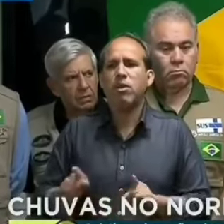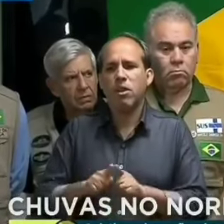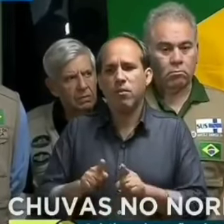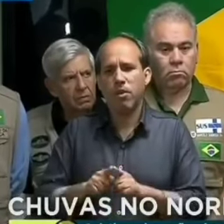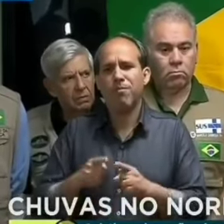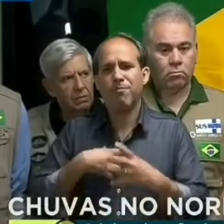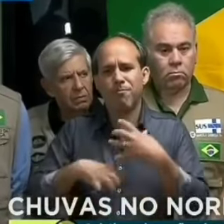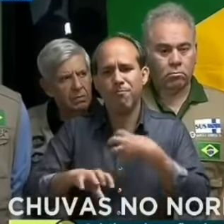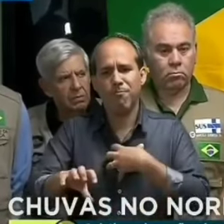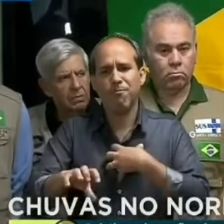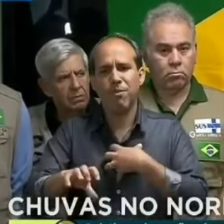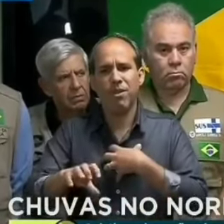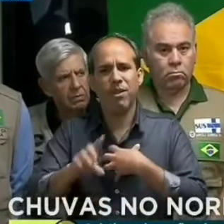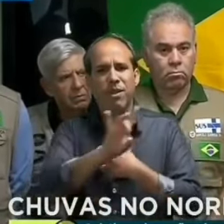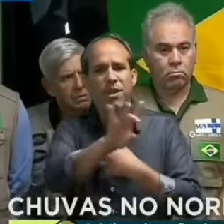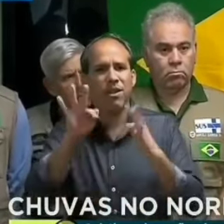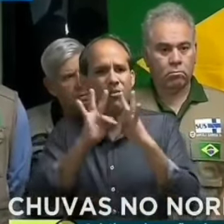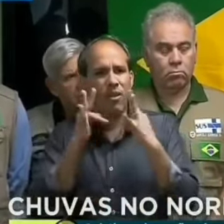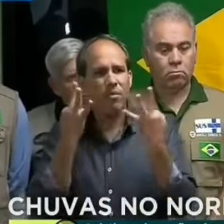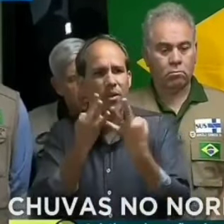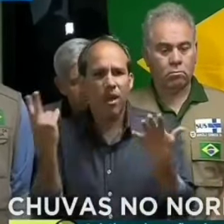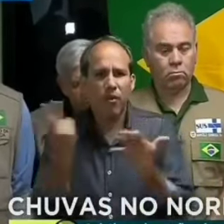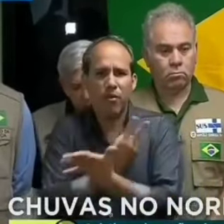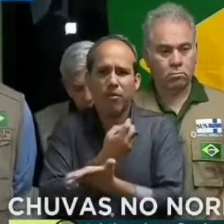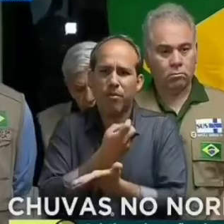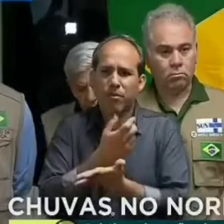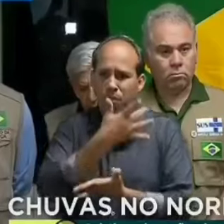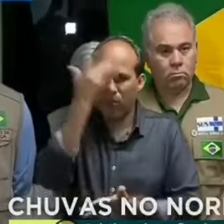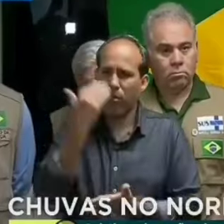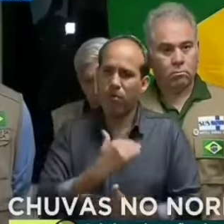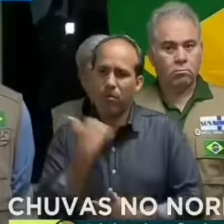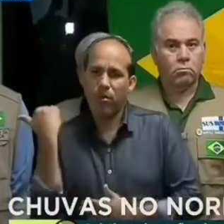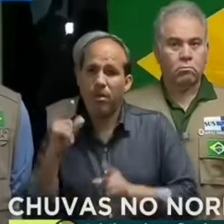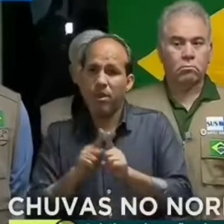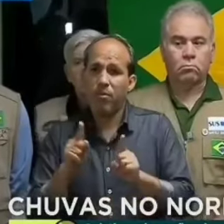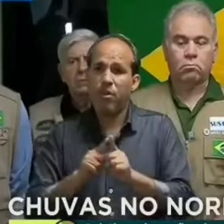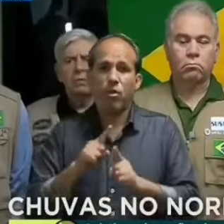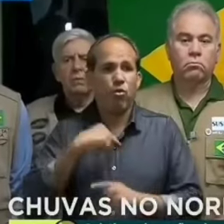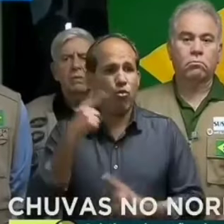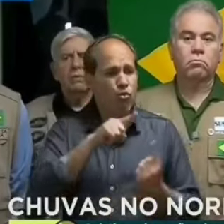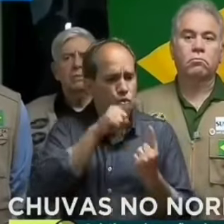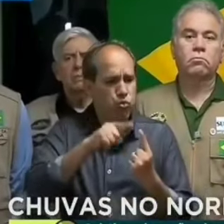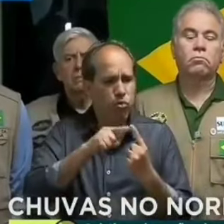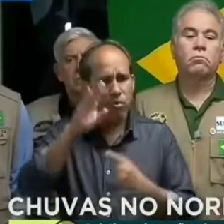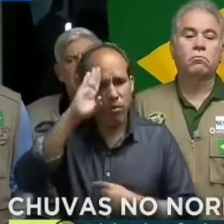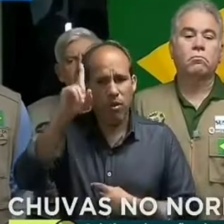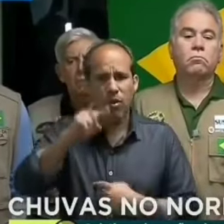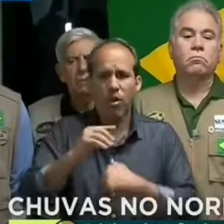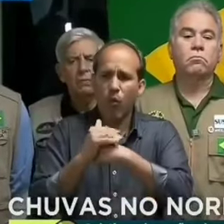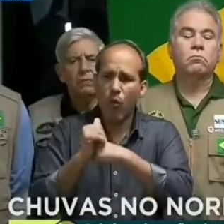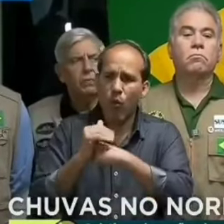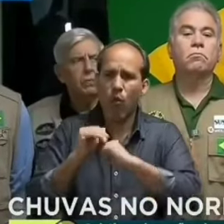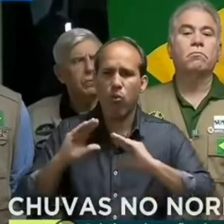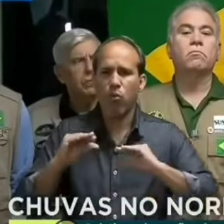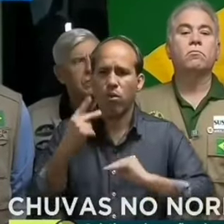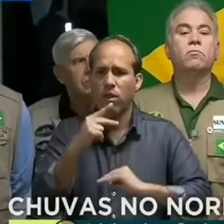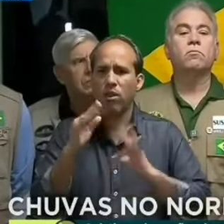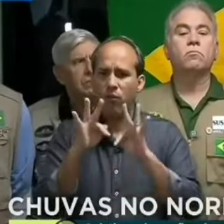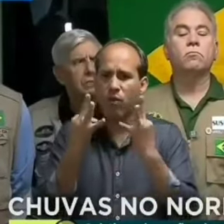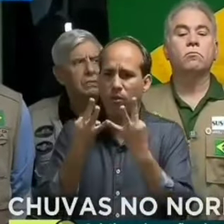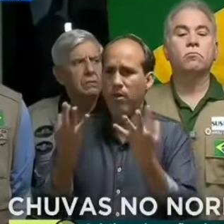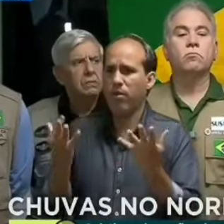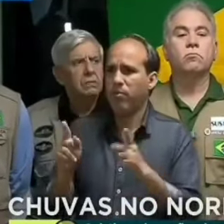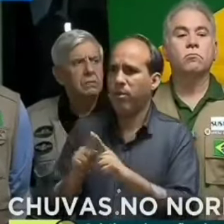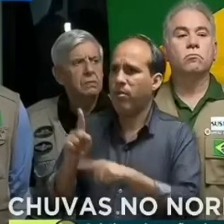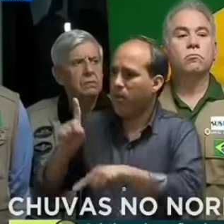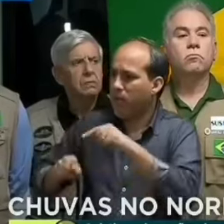manifestamos nosso voto de pesar aos familiares. O nosso objetivo maior é confortar os familiares e, com